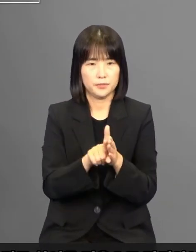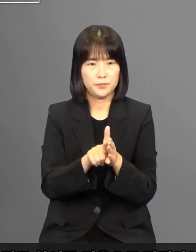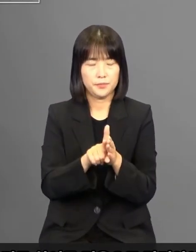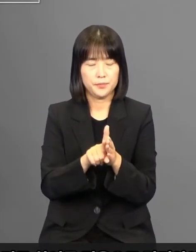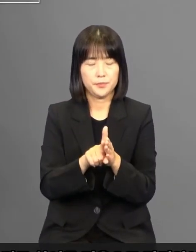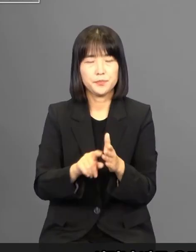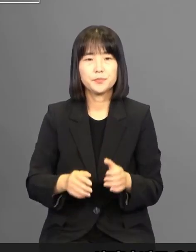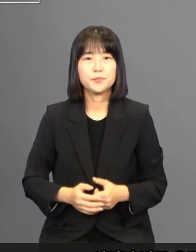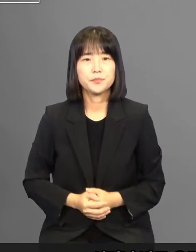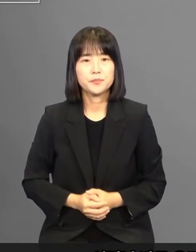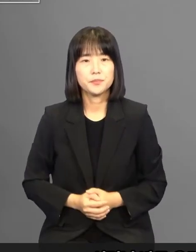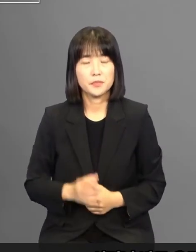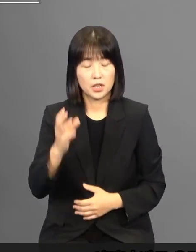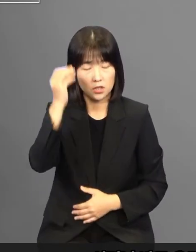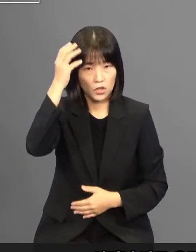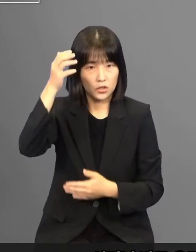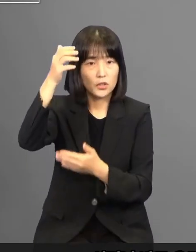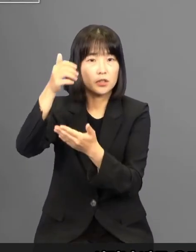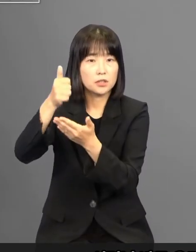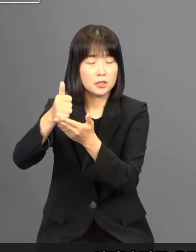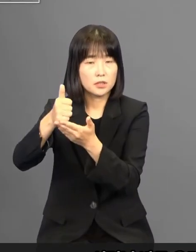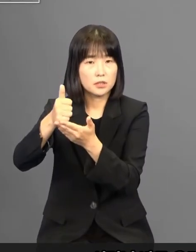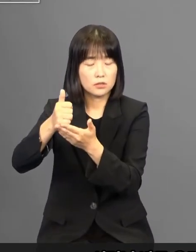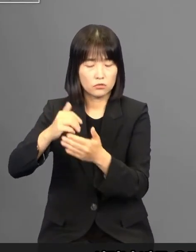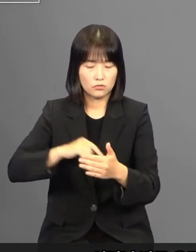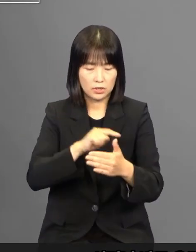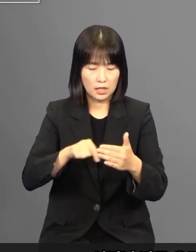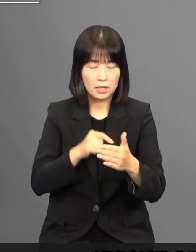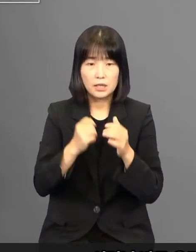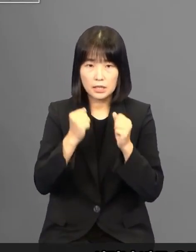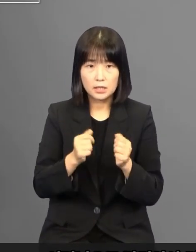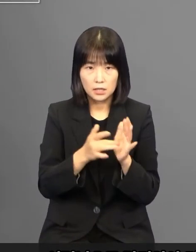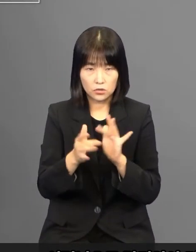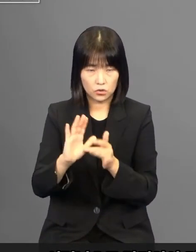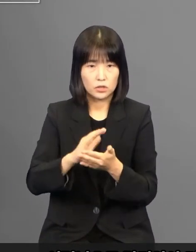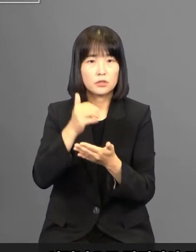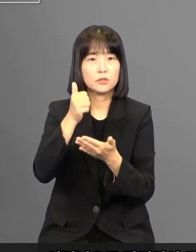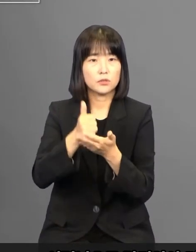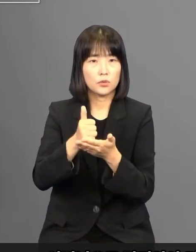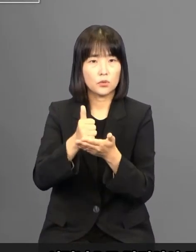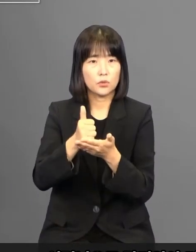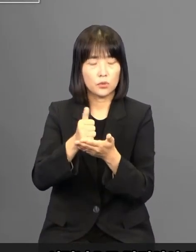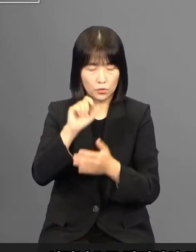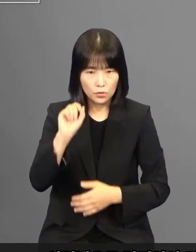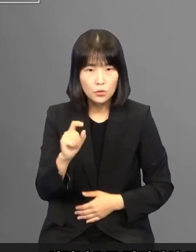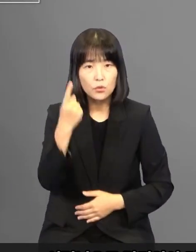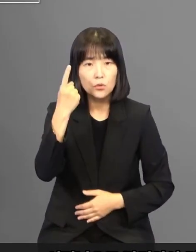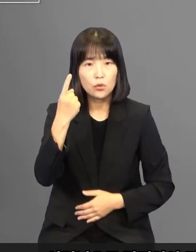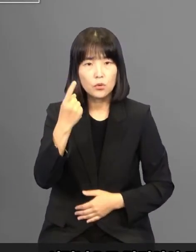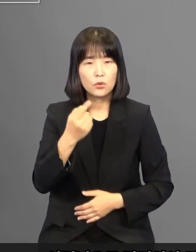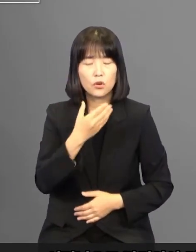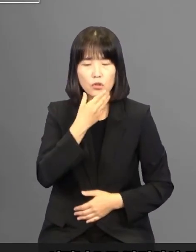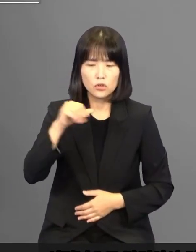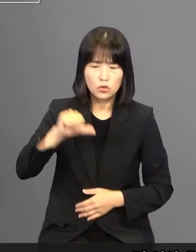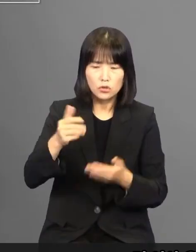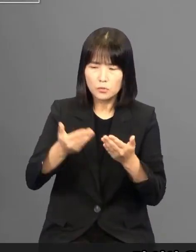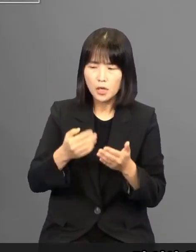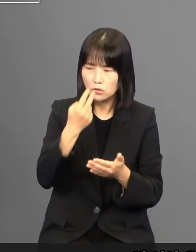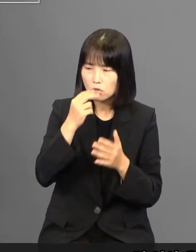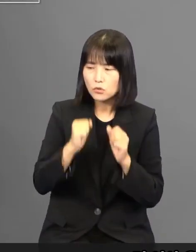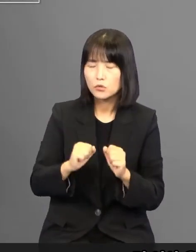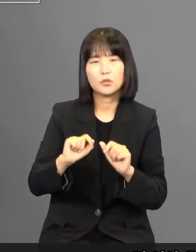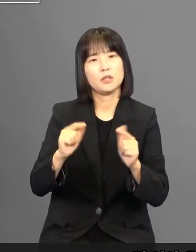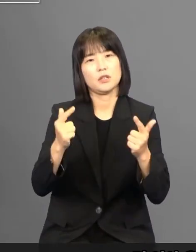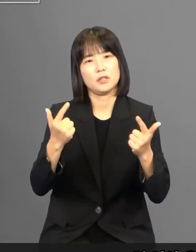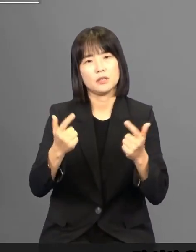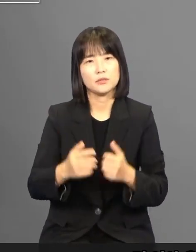받게 하시려는 것입니다. 성령님, 바로 우리 안에 계신 예수 그리스도, 성령님으로 말미암아 더 이상 저주받은 존재가 아니야. 더 이상